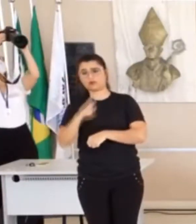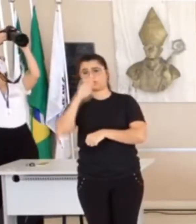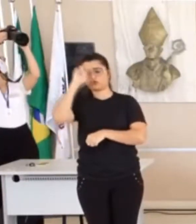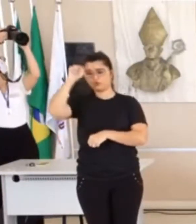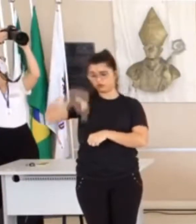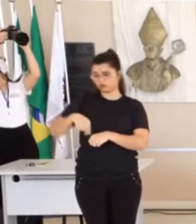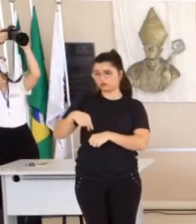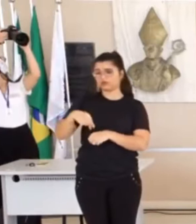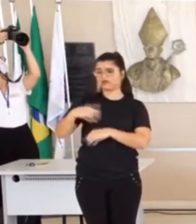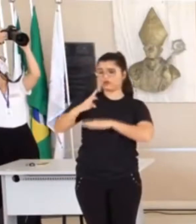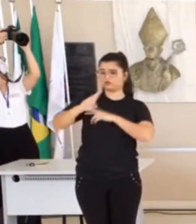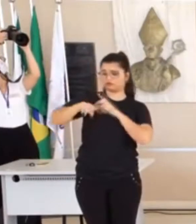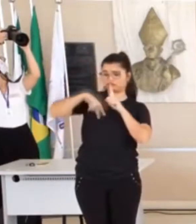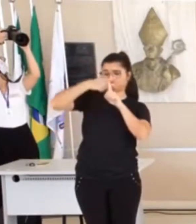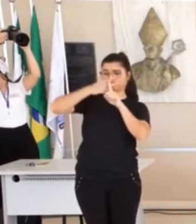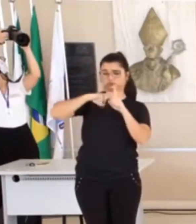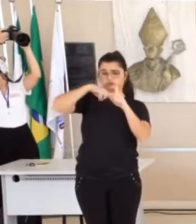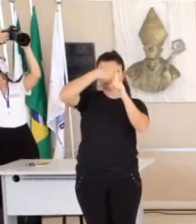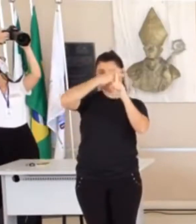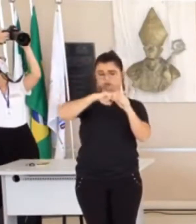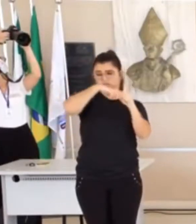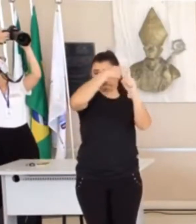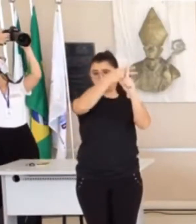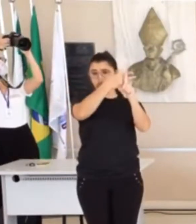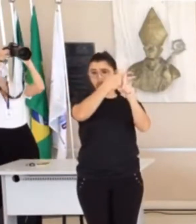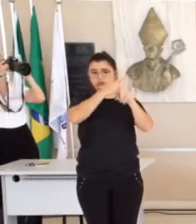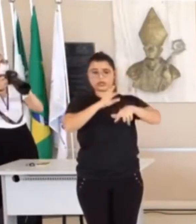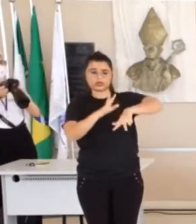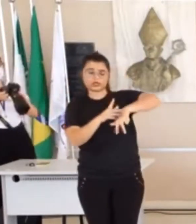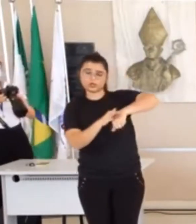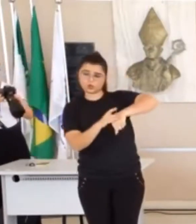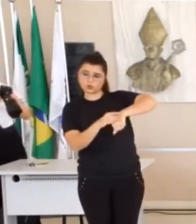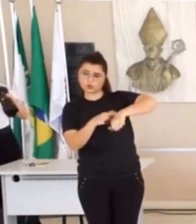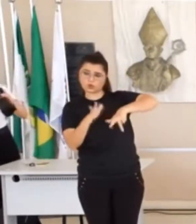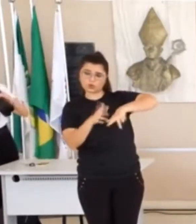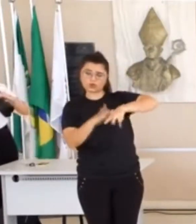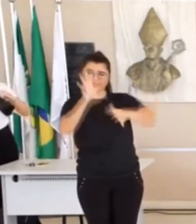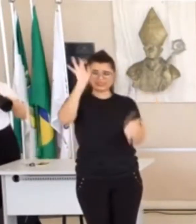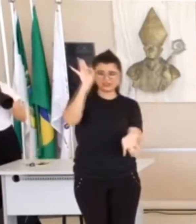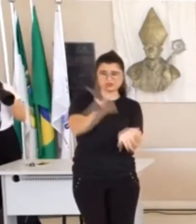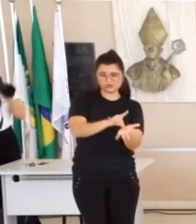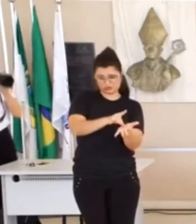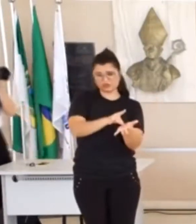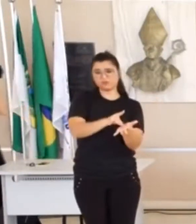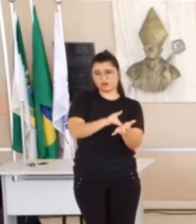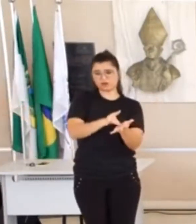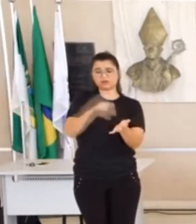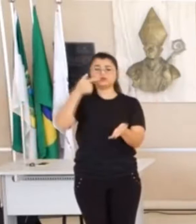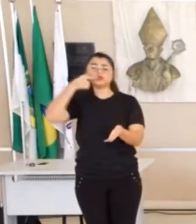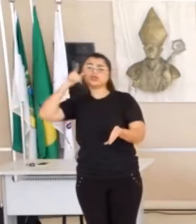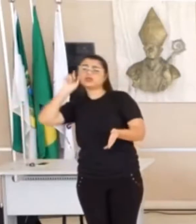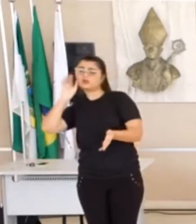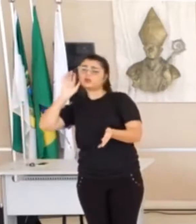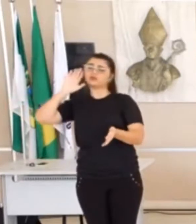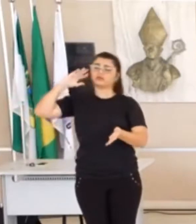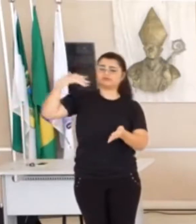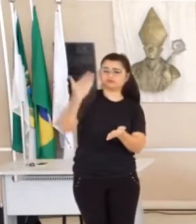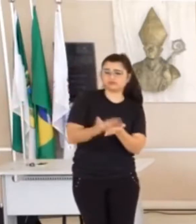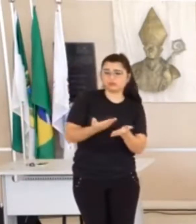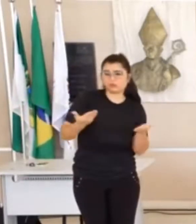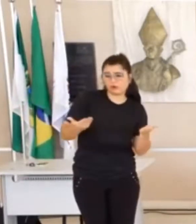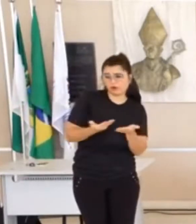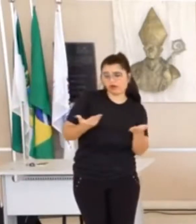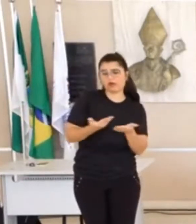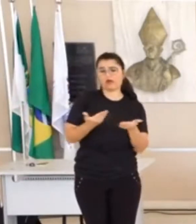confirmados, não somente dos casos que são detectados nas últimas 24 horas, mas os casos que são detectados por